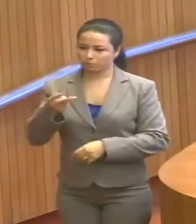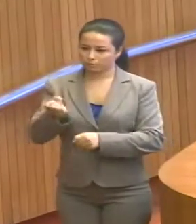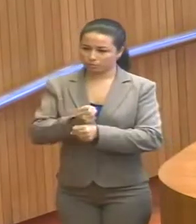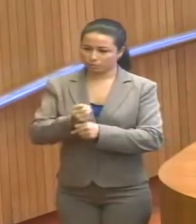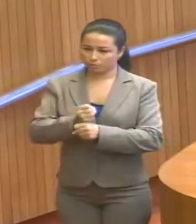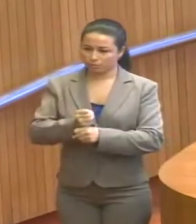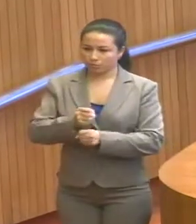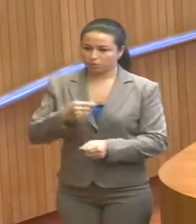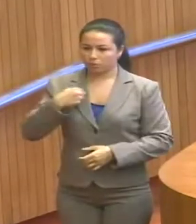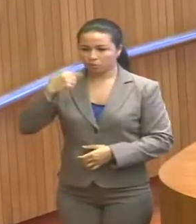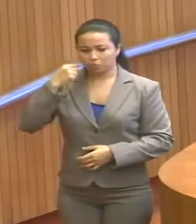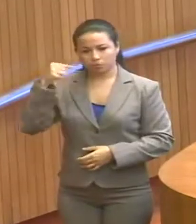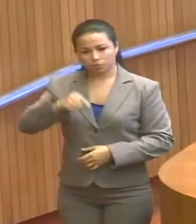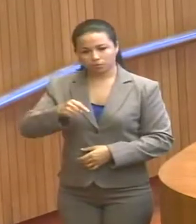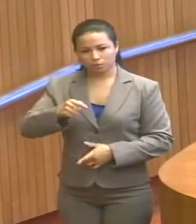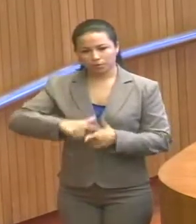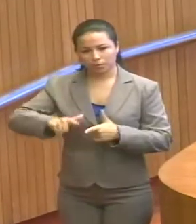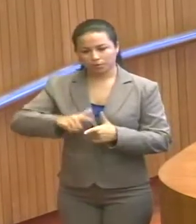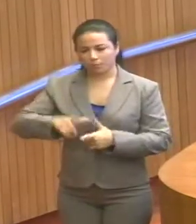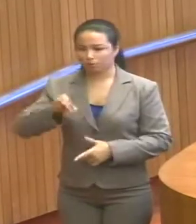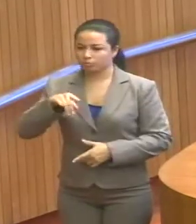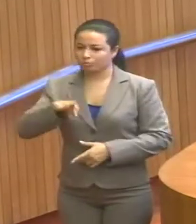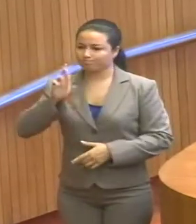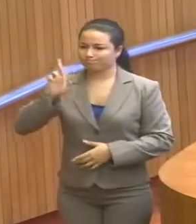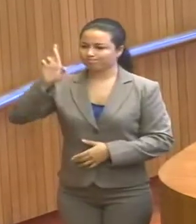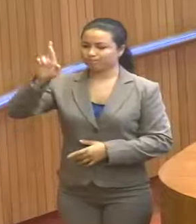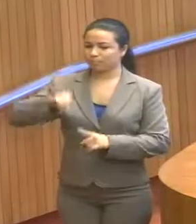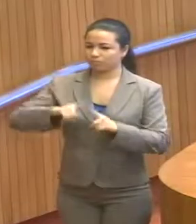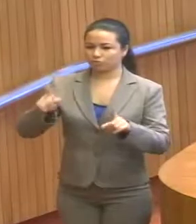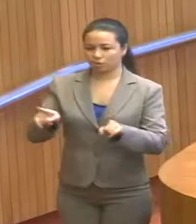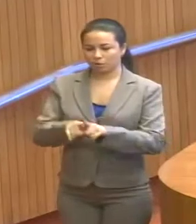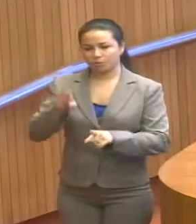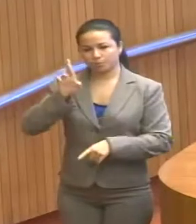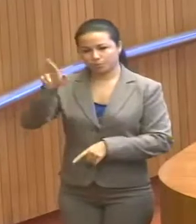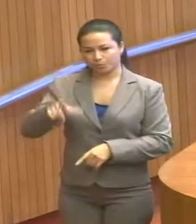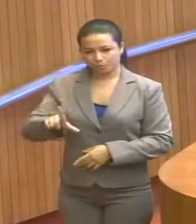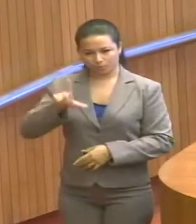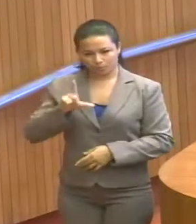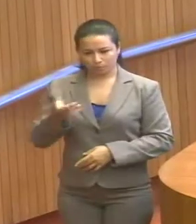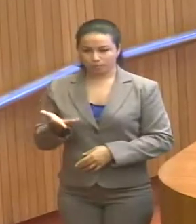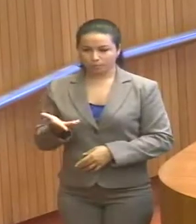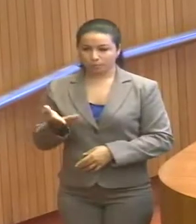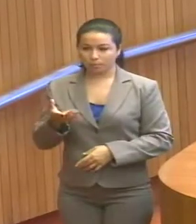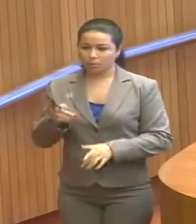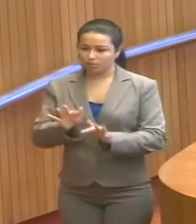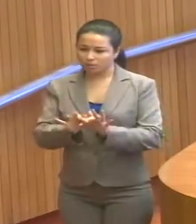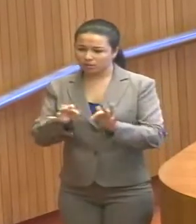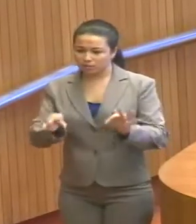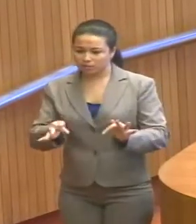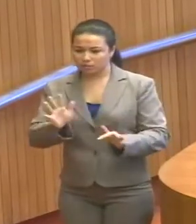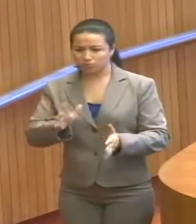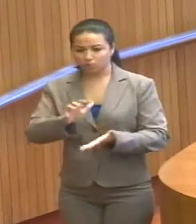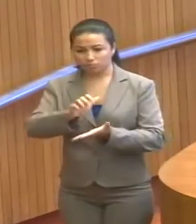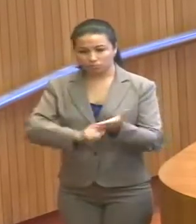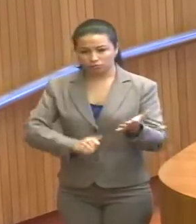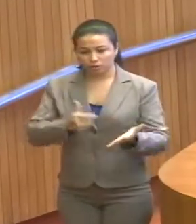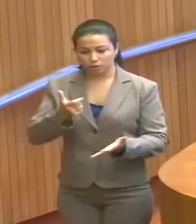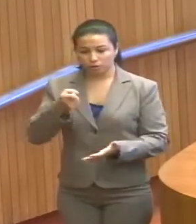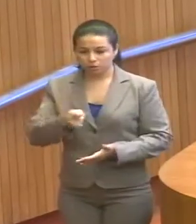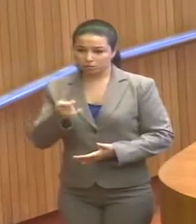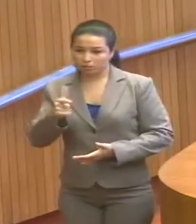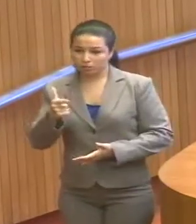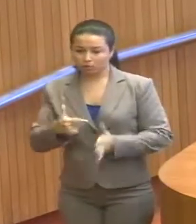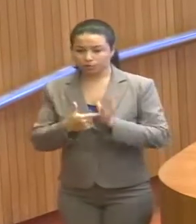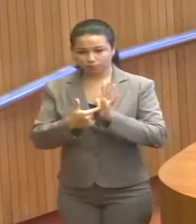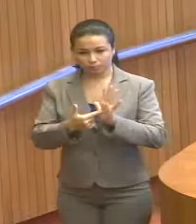anos, que, aliás, é um problema não apenas dessa gestão, mas também da gestão anterior. E simplesmente se retira sem